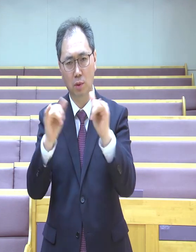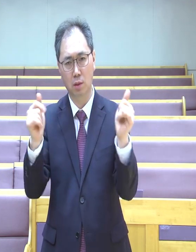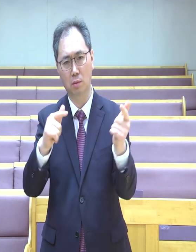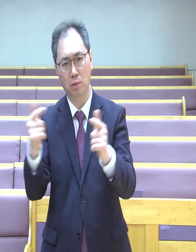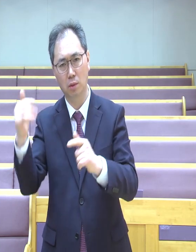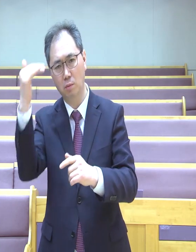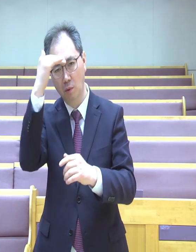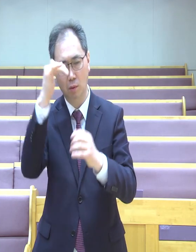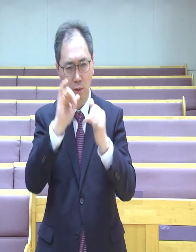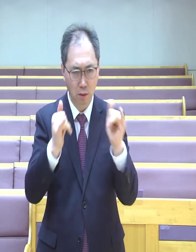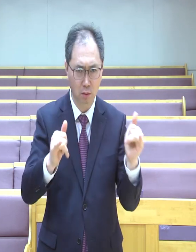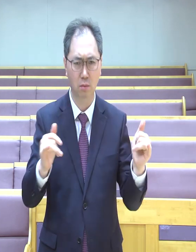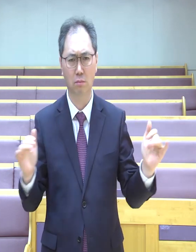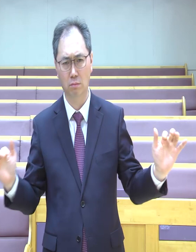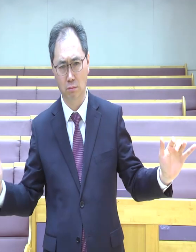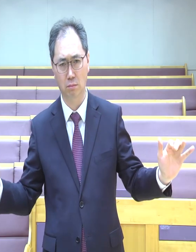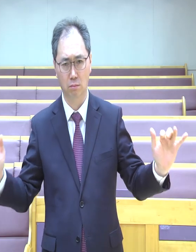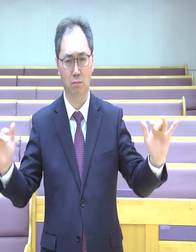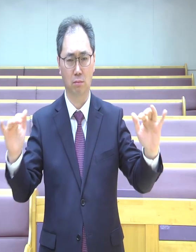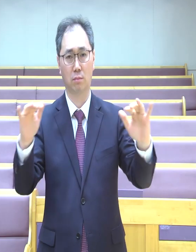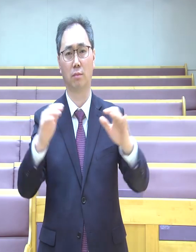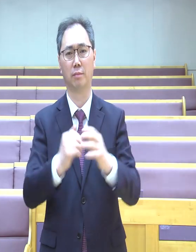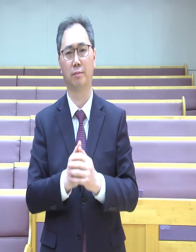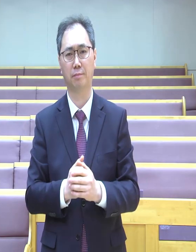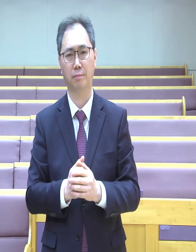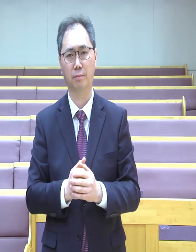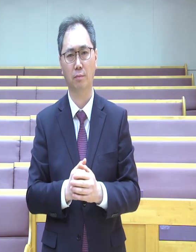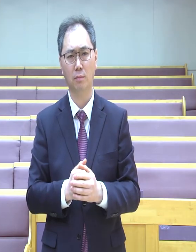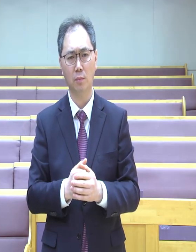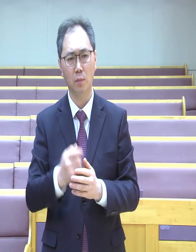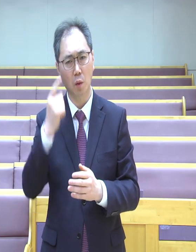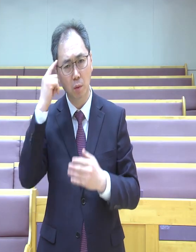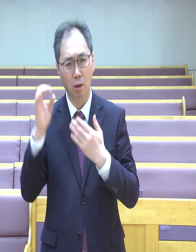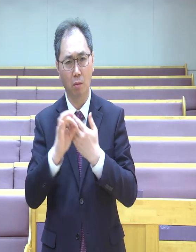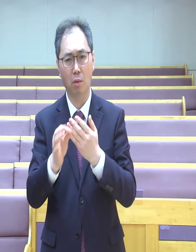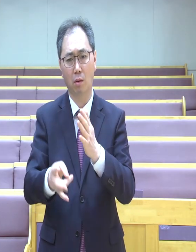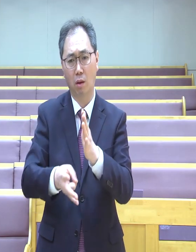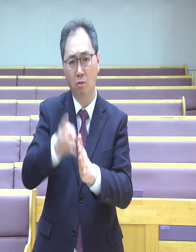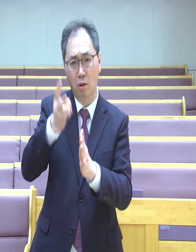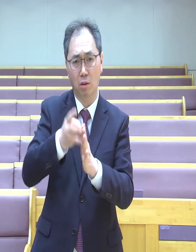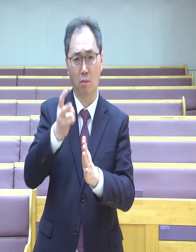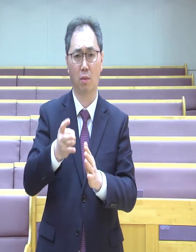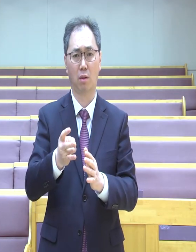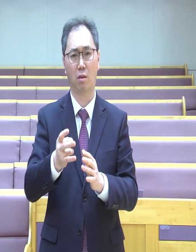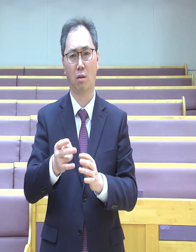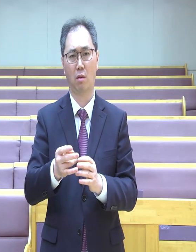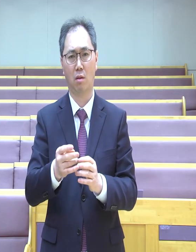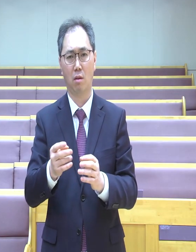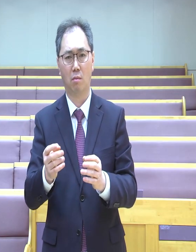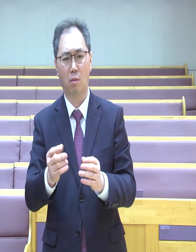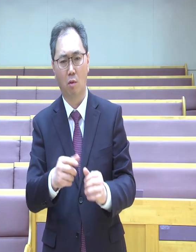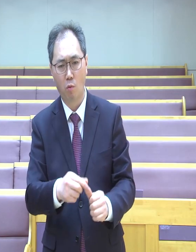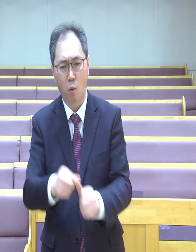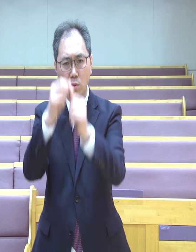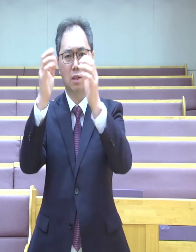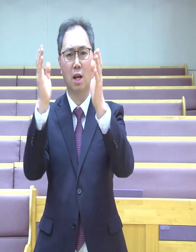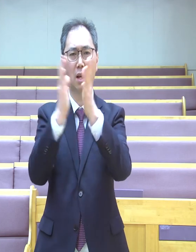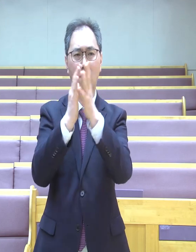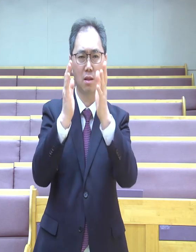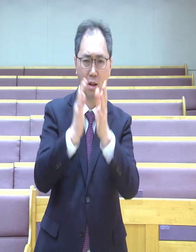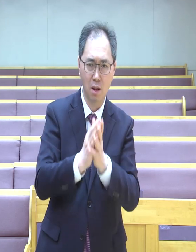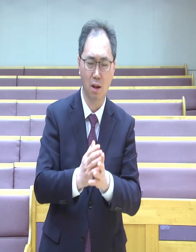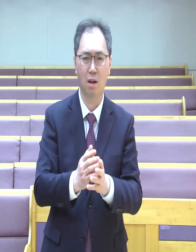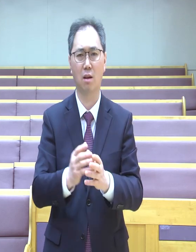만난 관광객들, 며칠 전에 호산나 다윗의 자손이여라고 소리치며 따랐던 무리들, 사형이